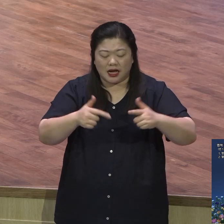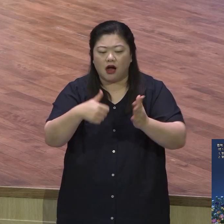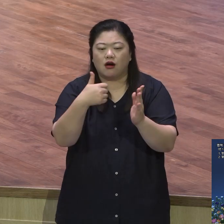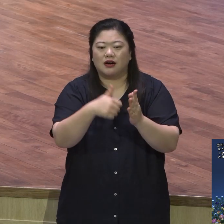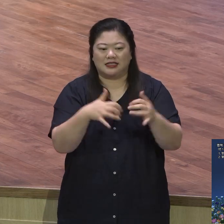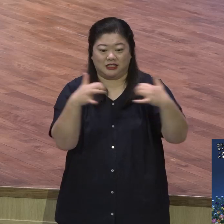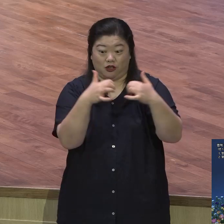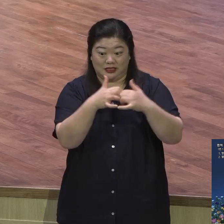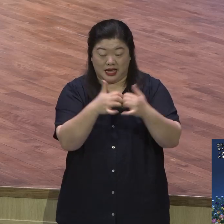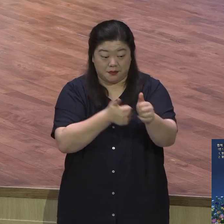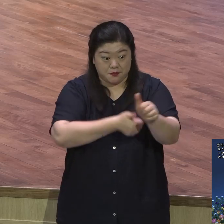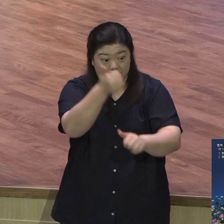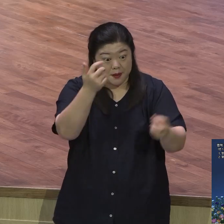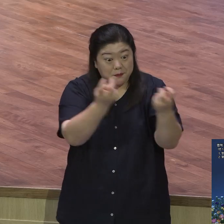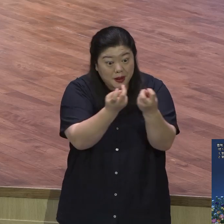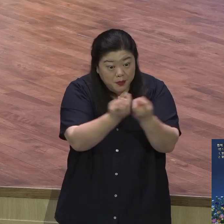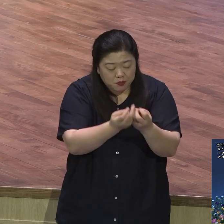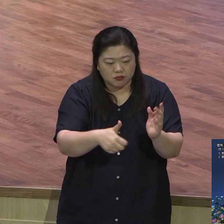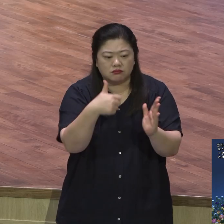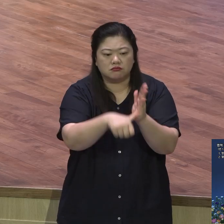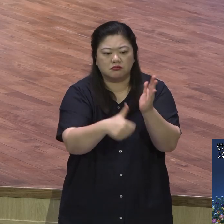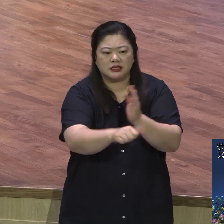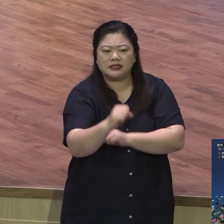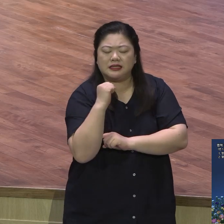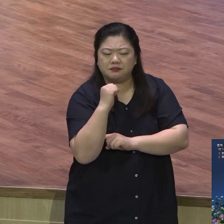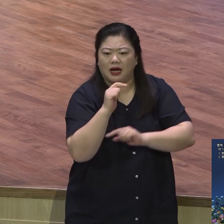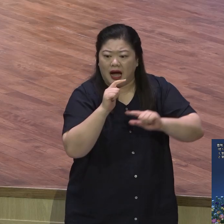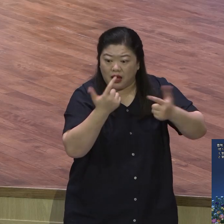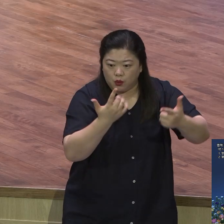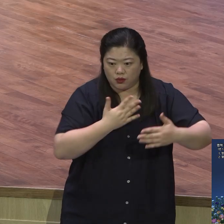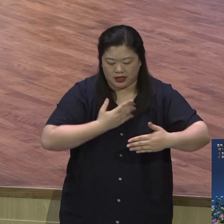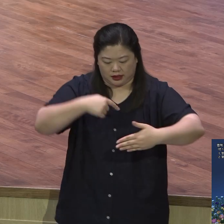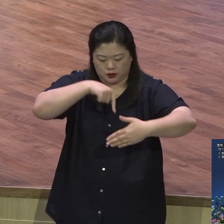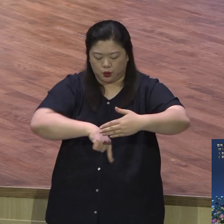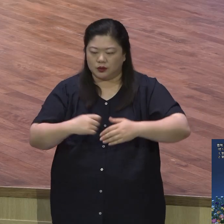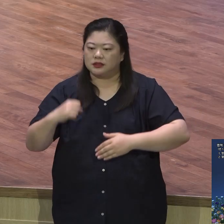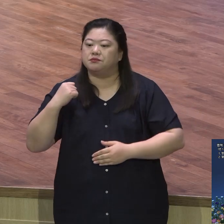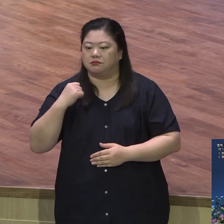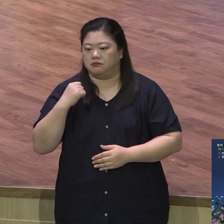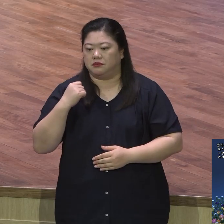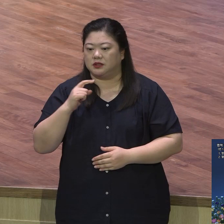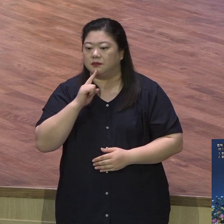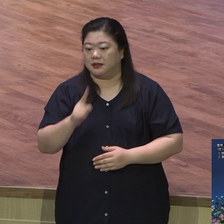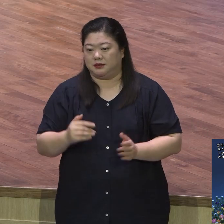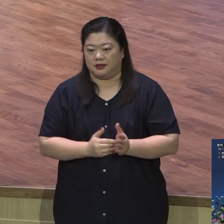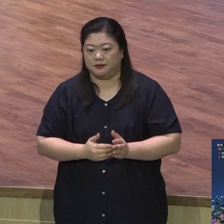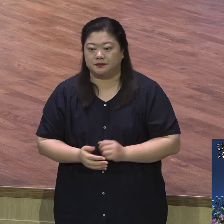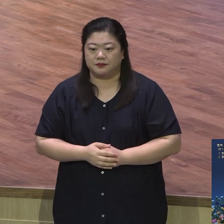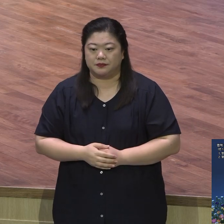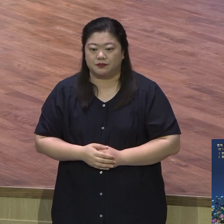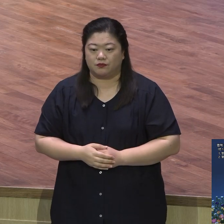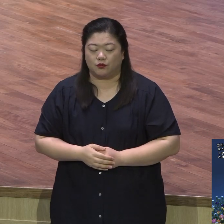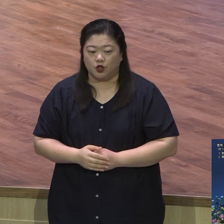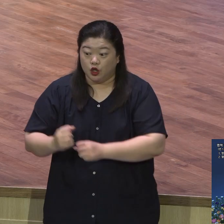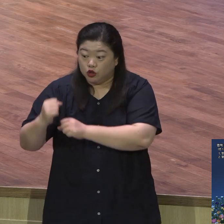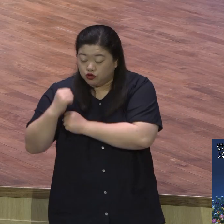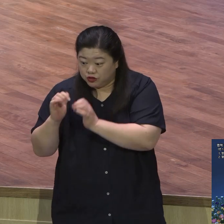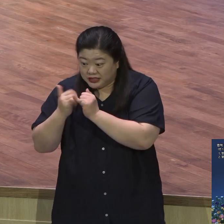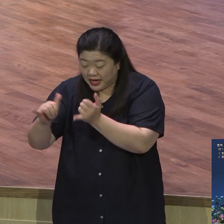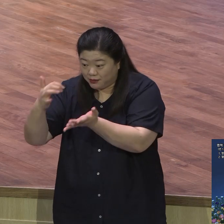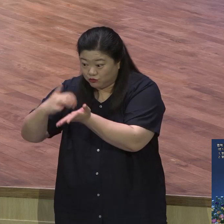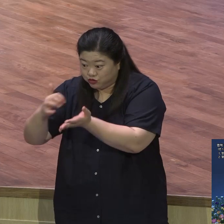내면에서 나온다 이런 말을 했어요 전쟁의 성패는 전쟁의 군사력 크기에서 갈리는 것이 아니라